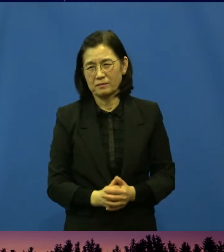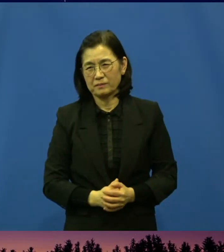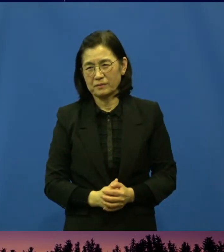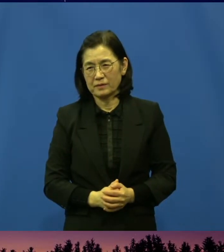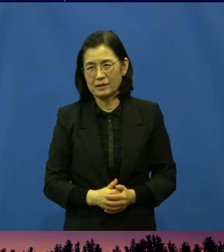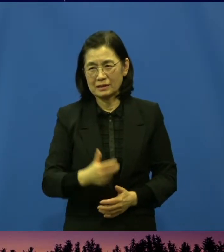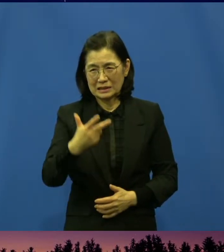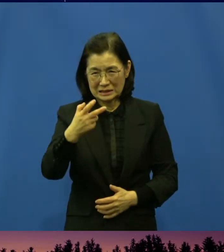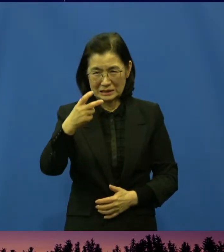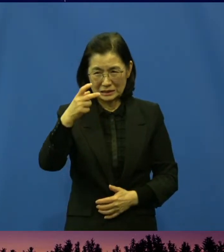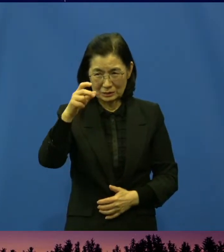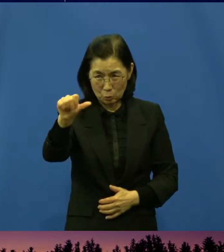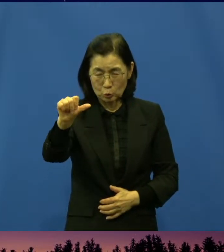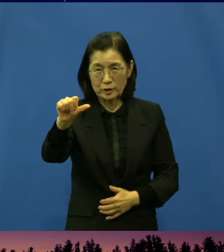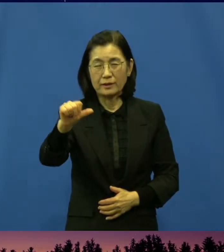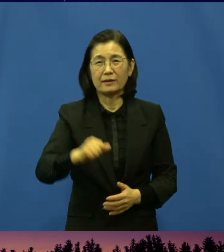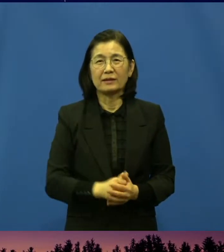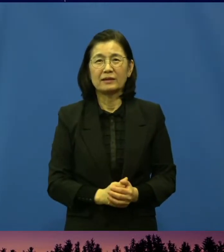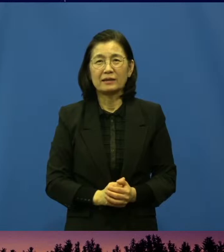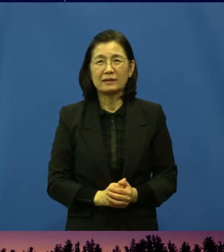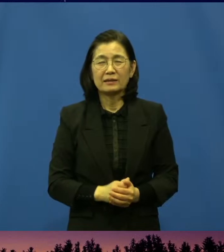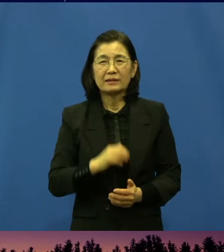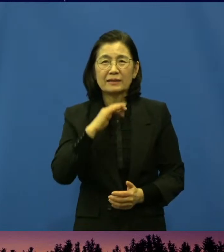요 나이를 언급하고 있어요. 나이.